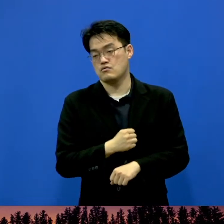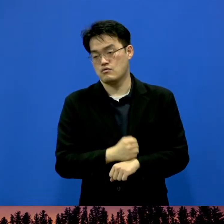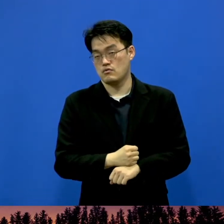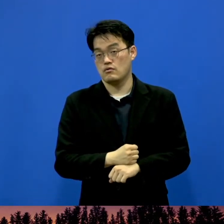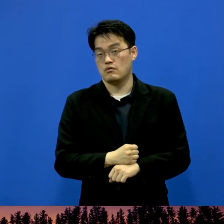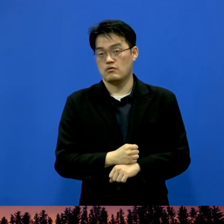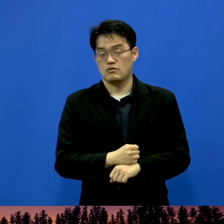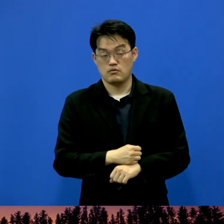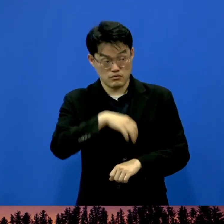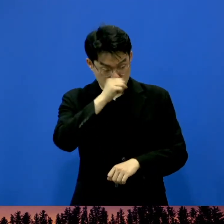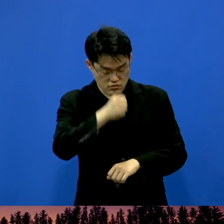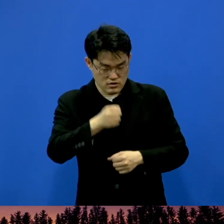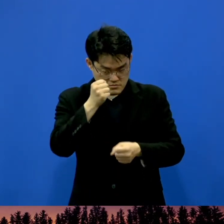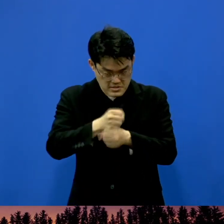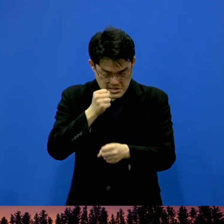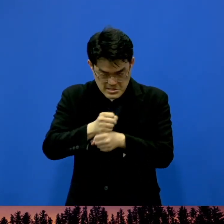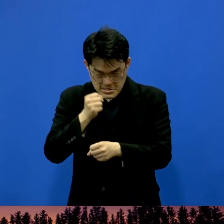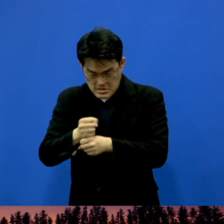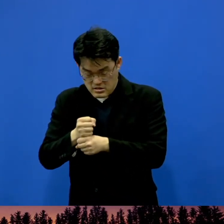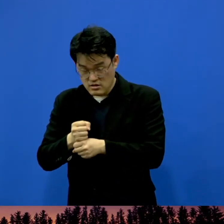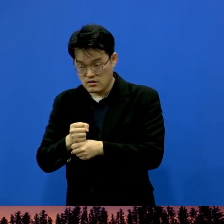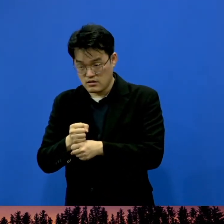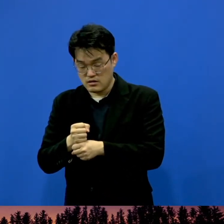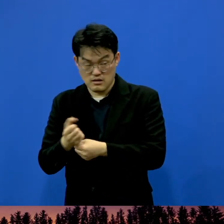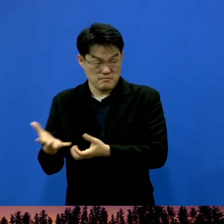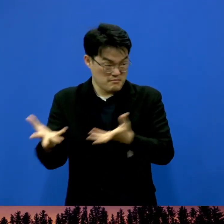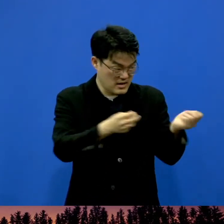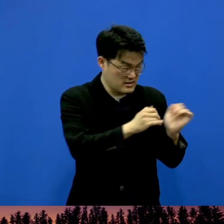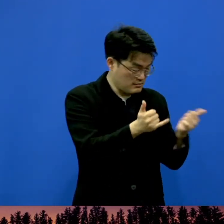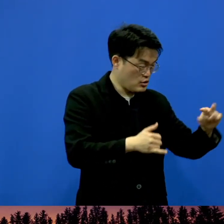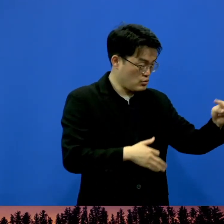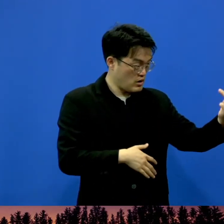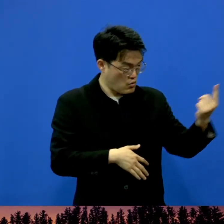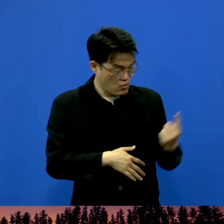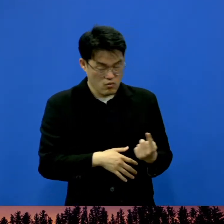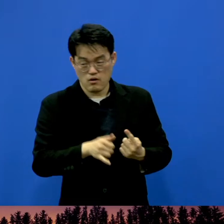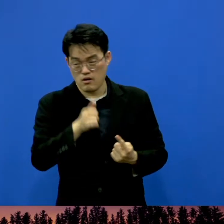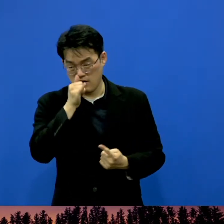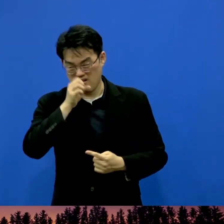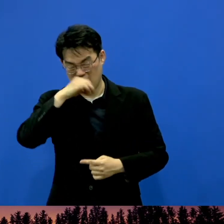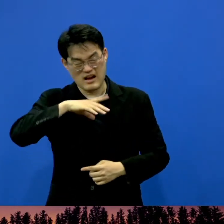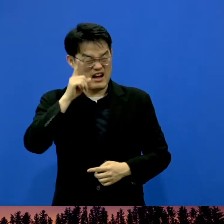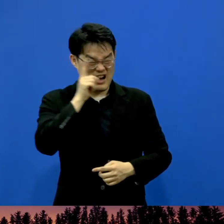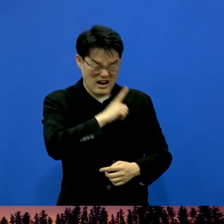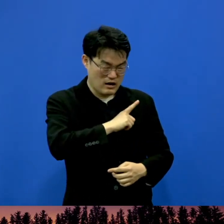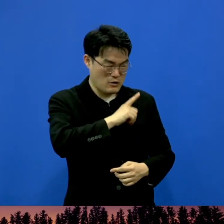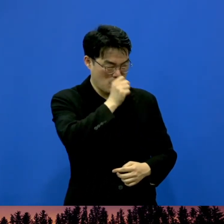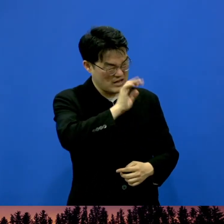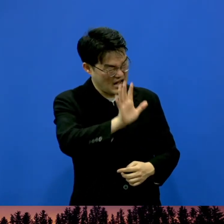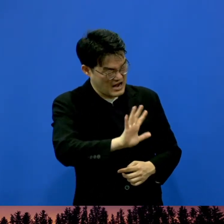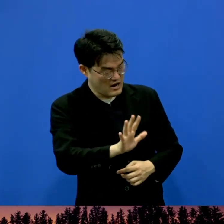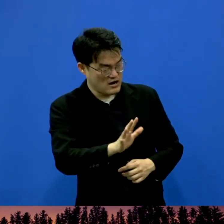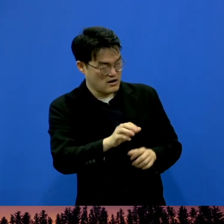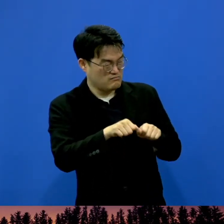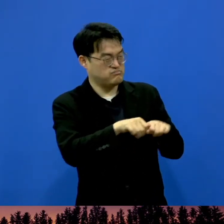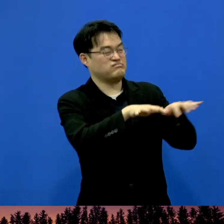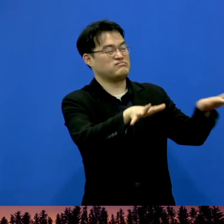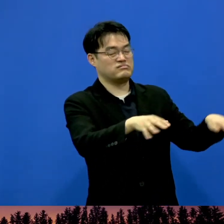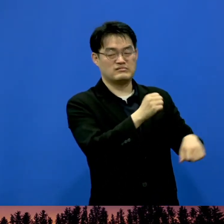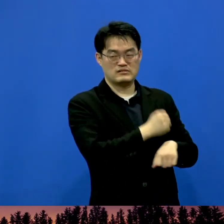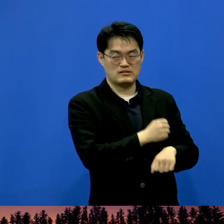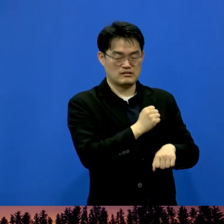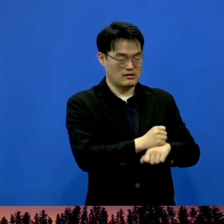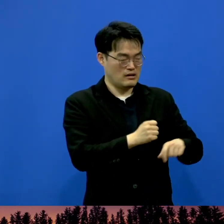기가 막힌 것들을 제작해서 더 많은 사람들이 막 돌아올 수 있도록 그냥 악하고 안 좋은 것만 퍼뜨려서 거기에 막 그냥